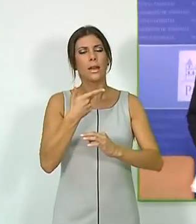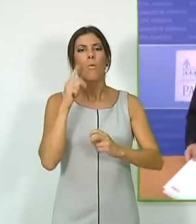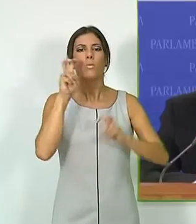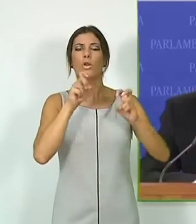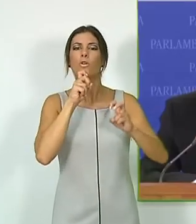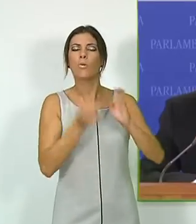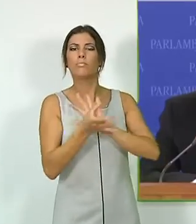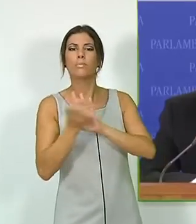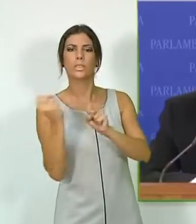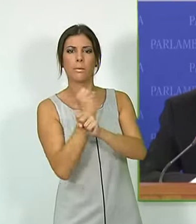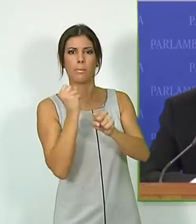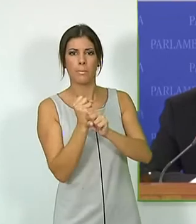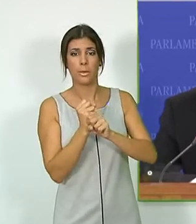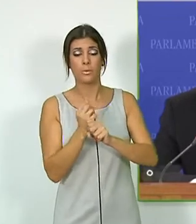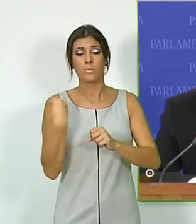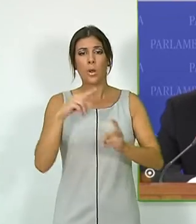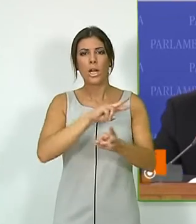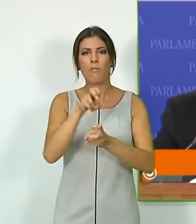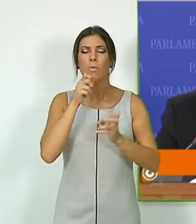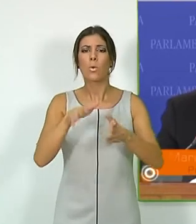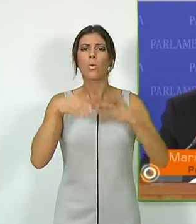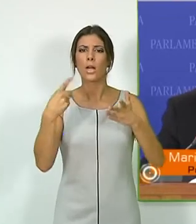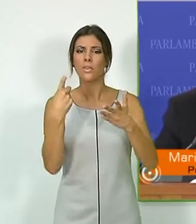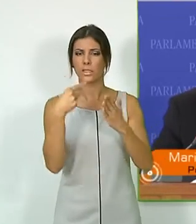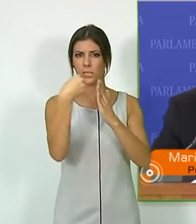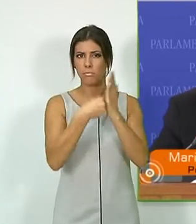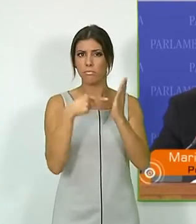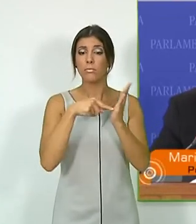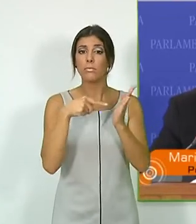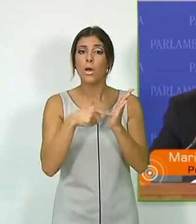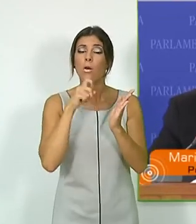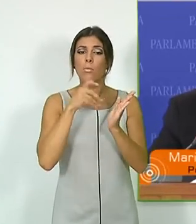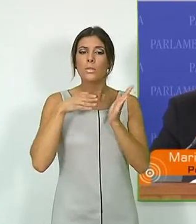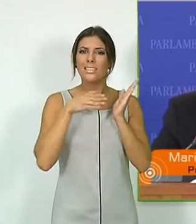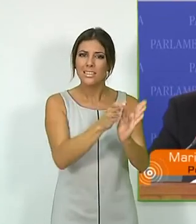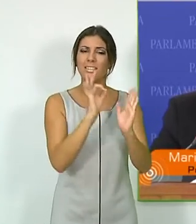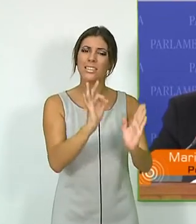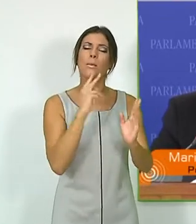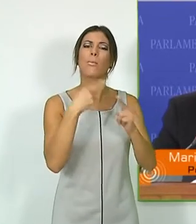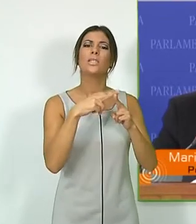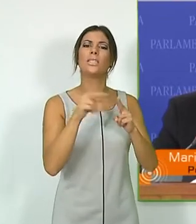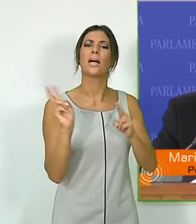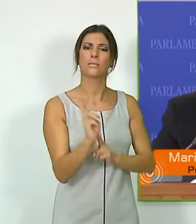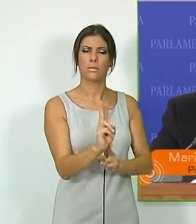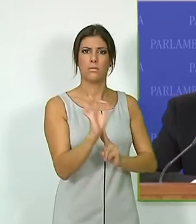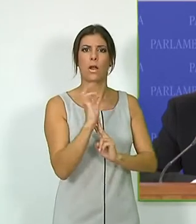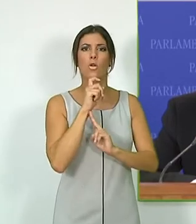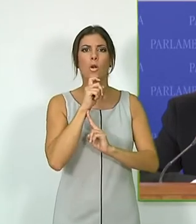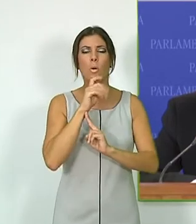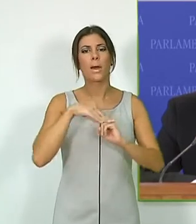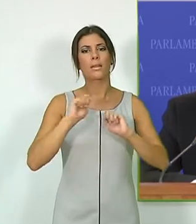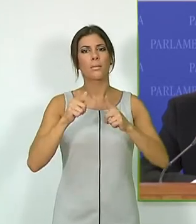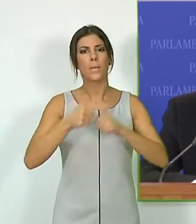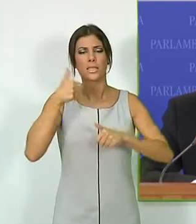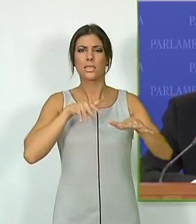empleo. Emprender aquellas reformas que sean necesarias desde el lado de las políticas activas de empleo que garantice la dinamización del